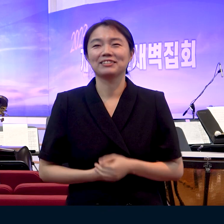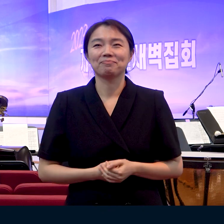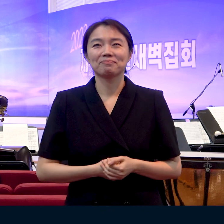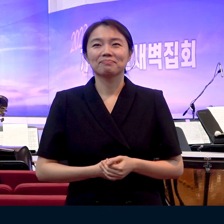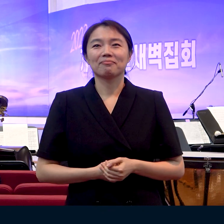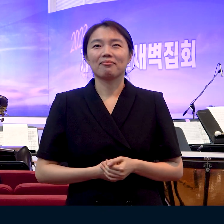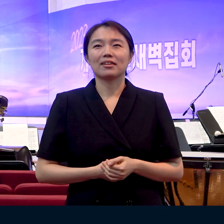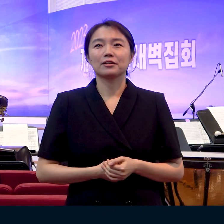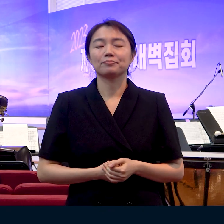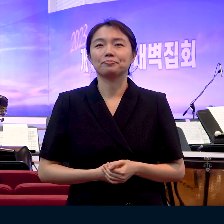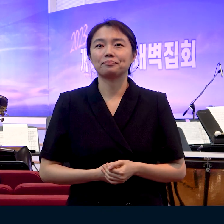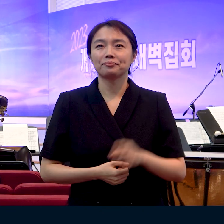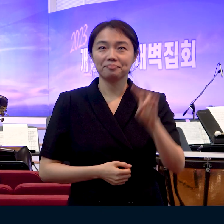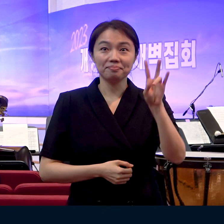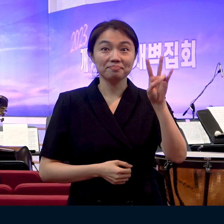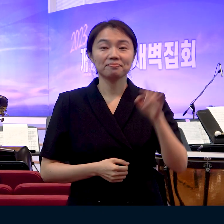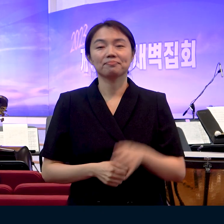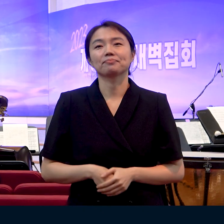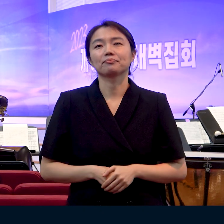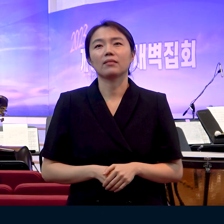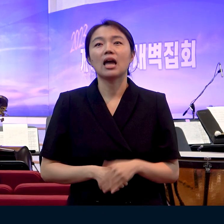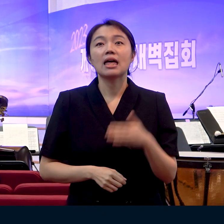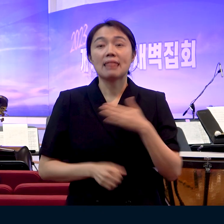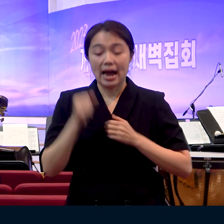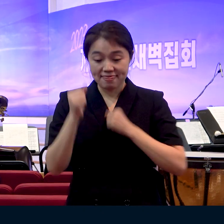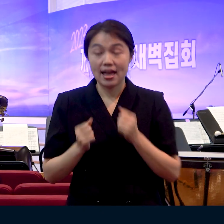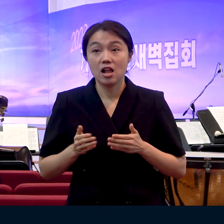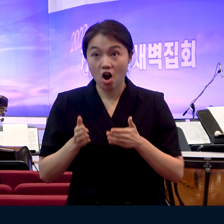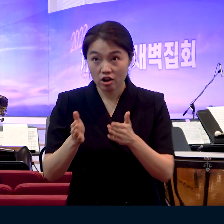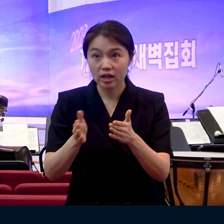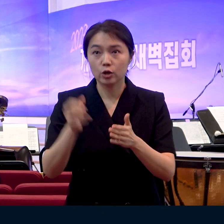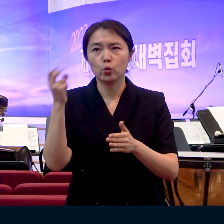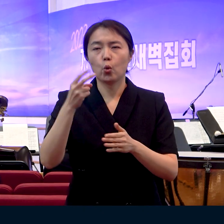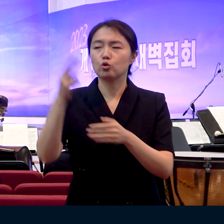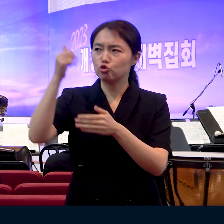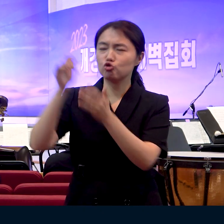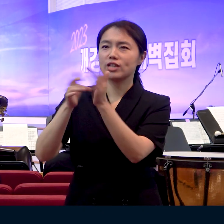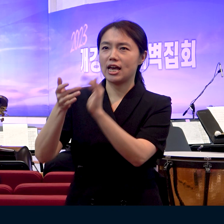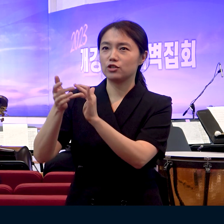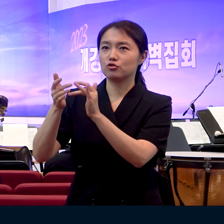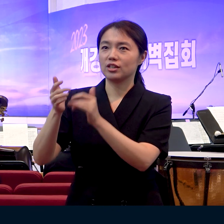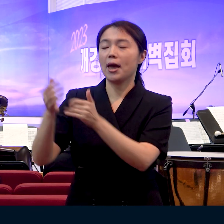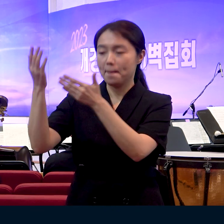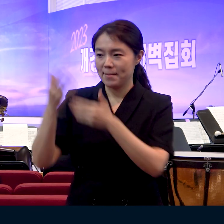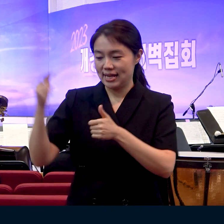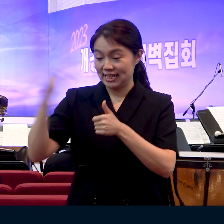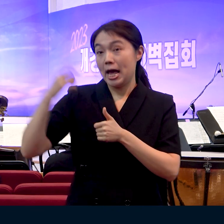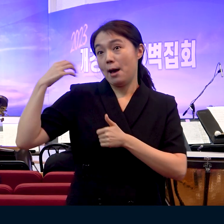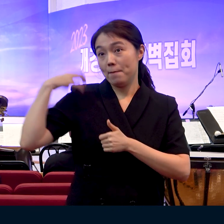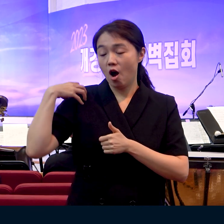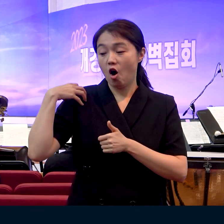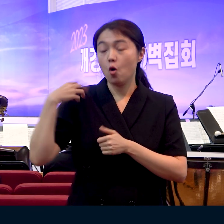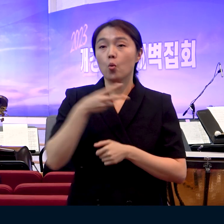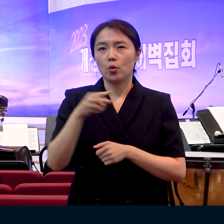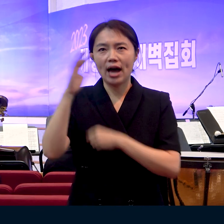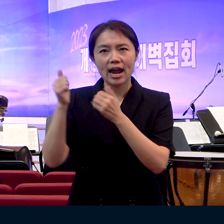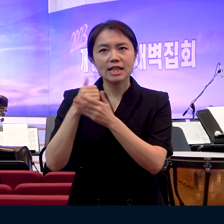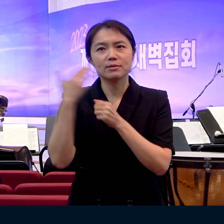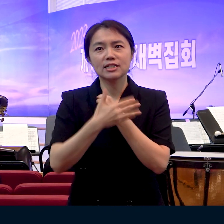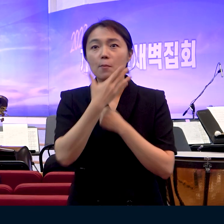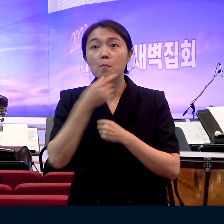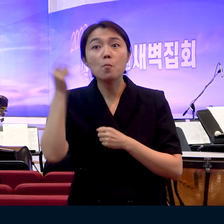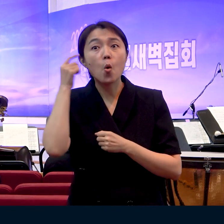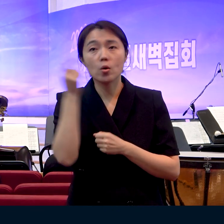하겠습니다. 24절 같이 읽습니다. 내가 달려갈 길과 주 예수께 받은 사명, 곧 하나님의